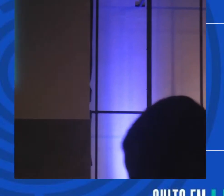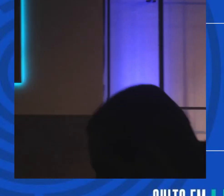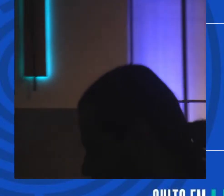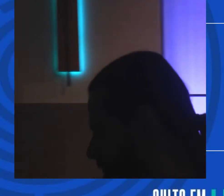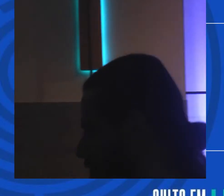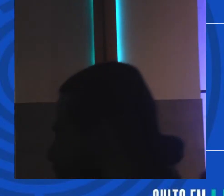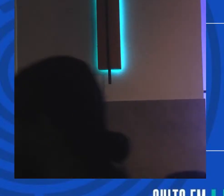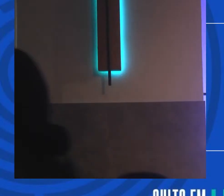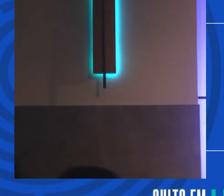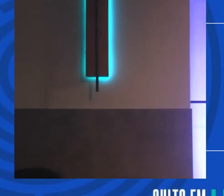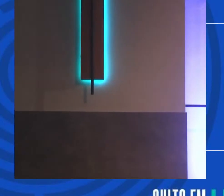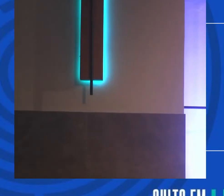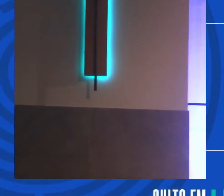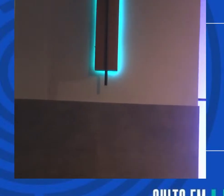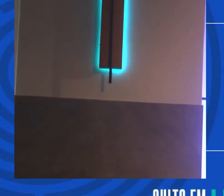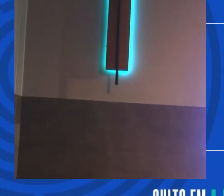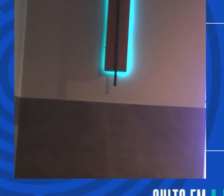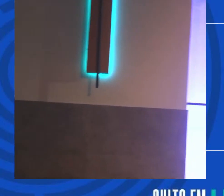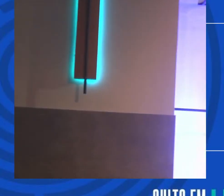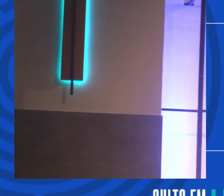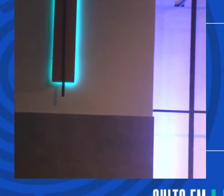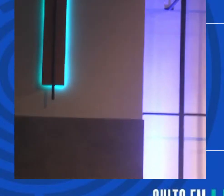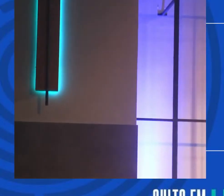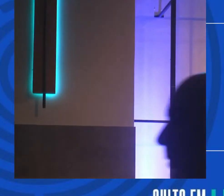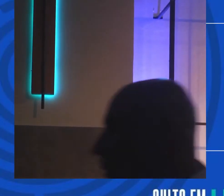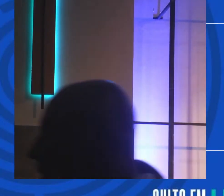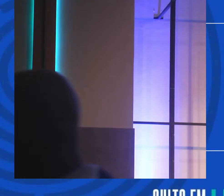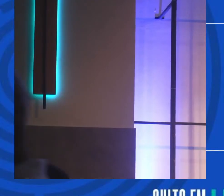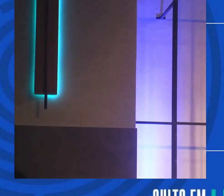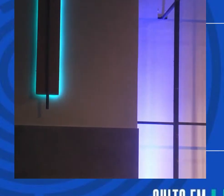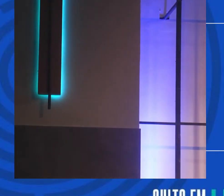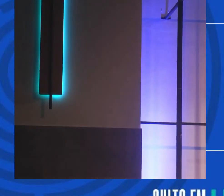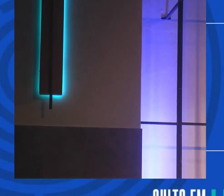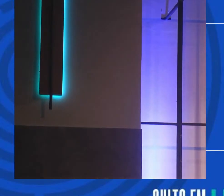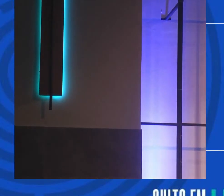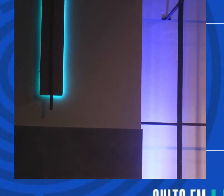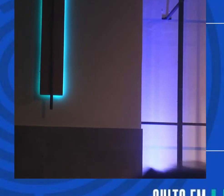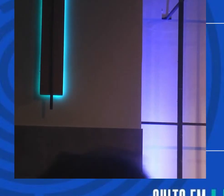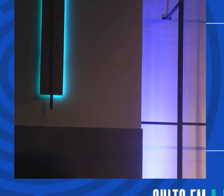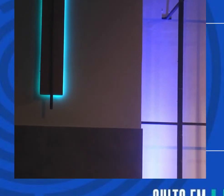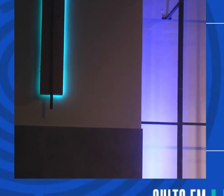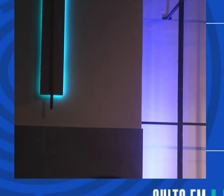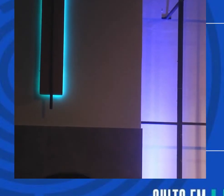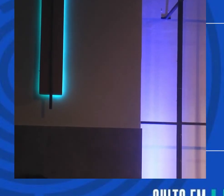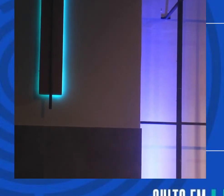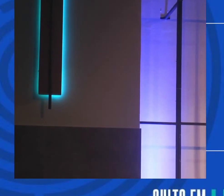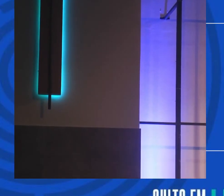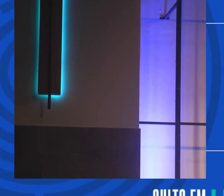da ceia. Sinal que ele não estava no culto dos anúncios.